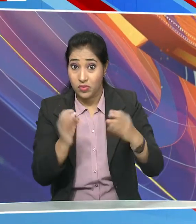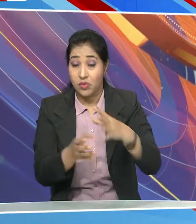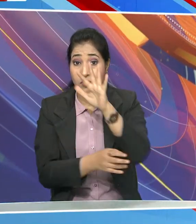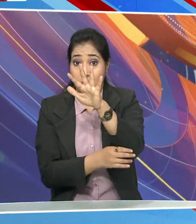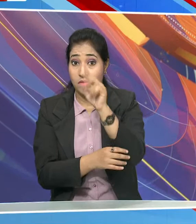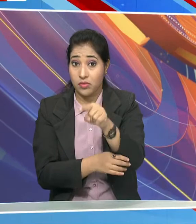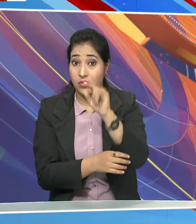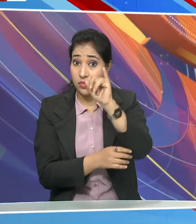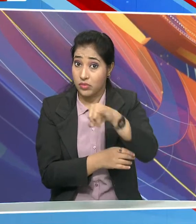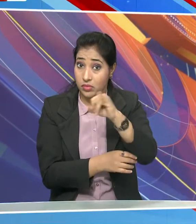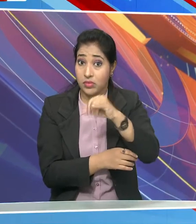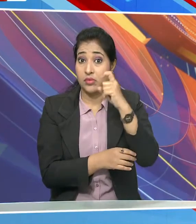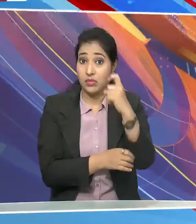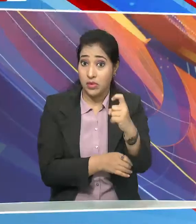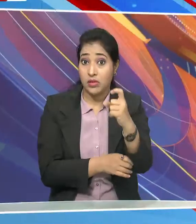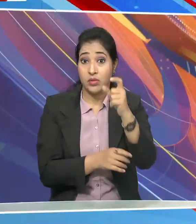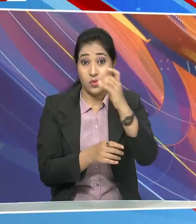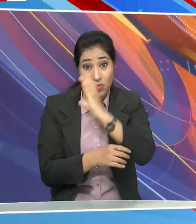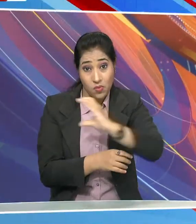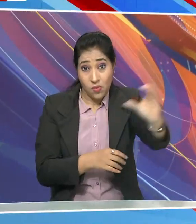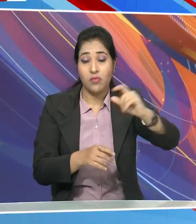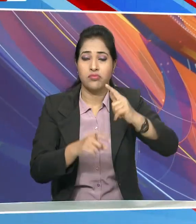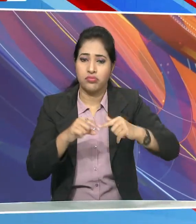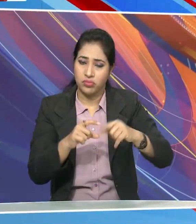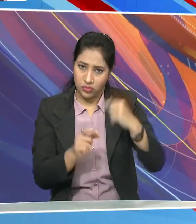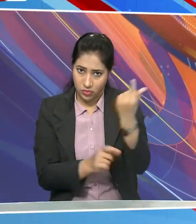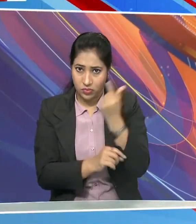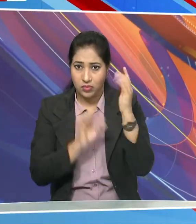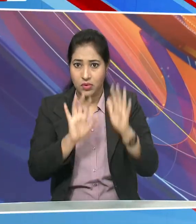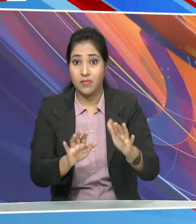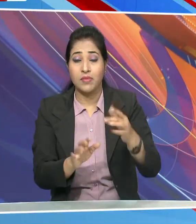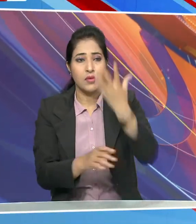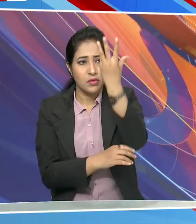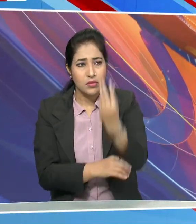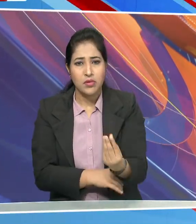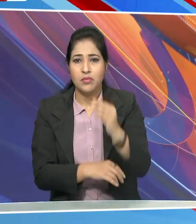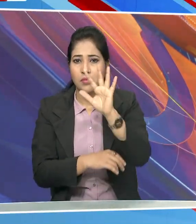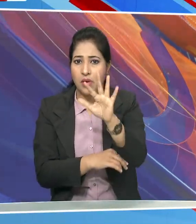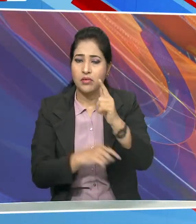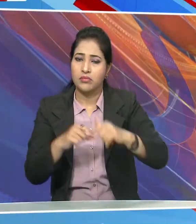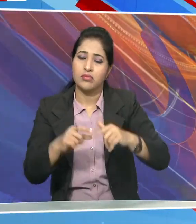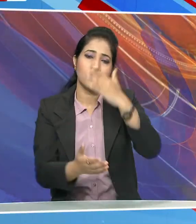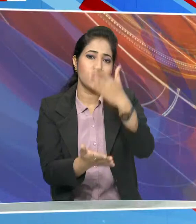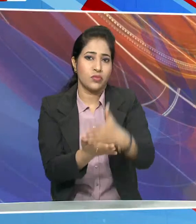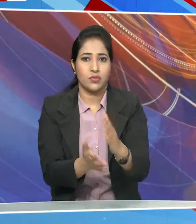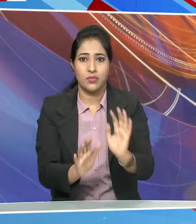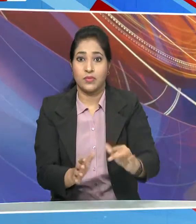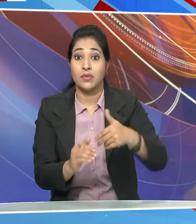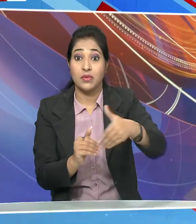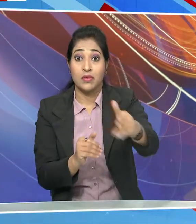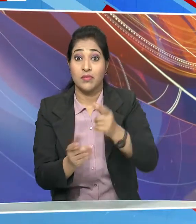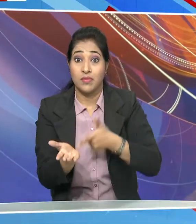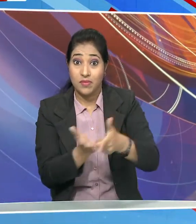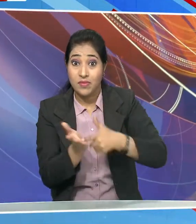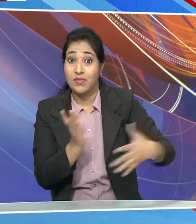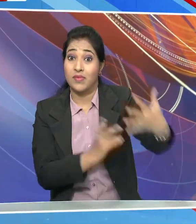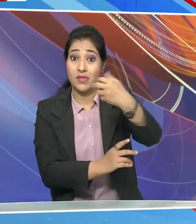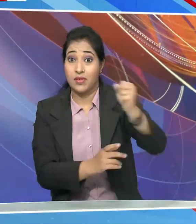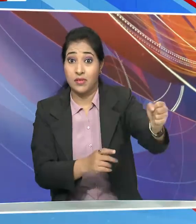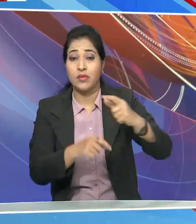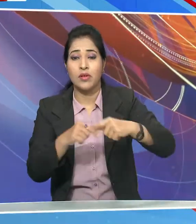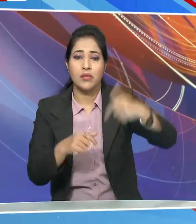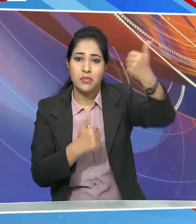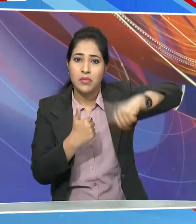करोड़ मतदाता अपने मताधिकार का प्रयोग करेंगे शाम 5:00 बजे तक वोट डेल जाएंगे वहीं पंचायत चुनाव के नतीजा